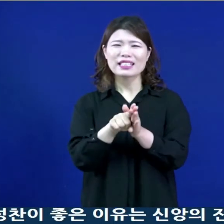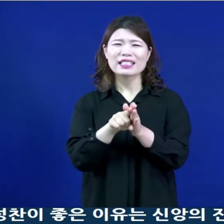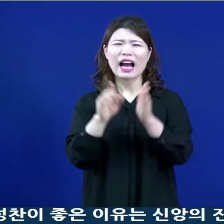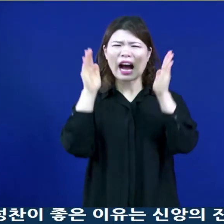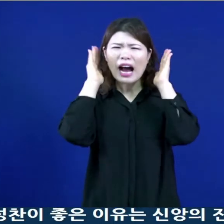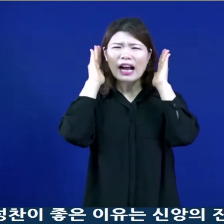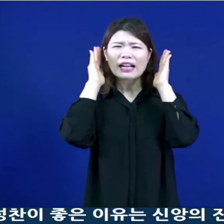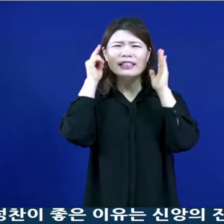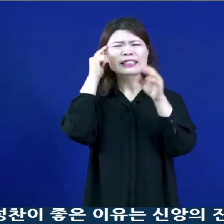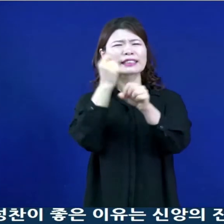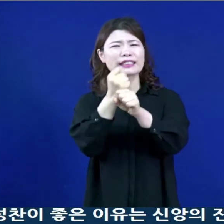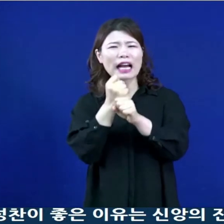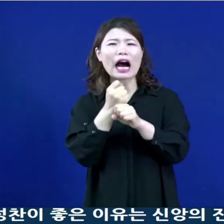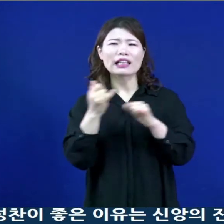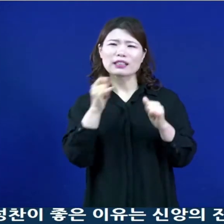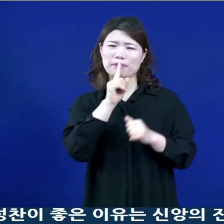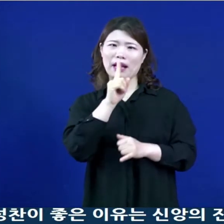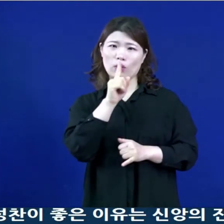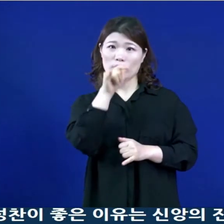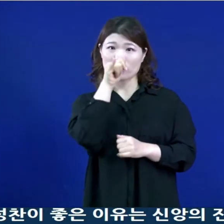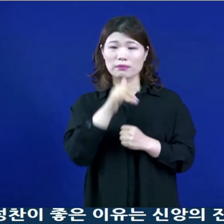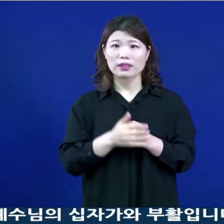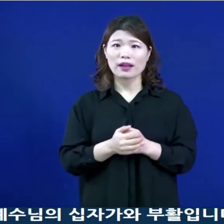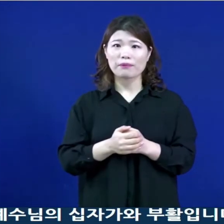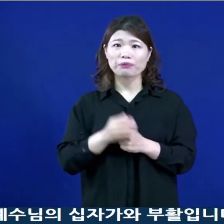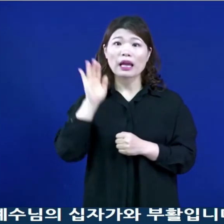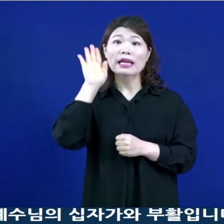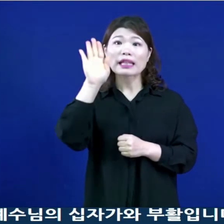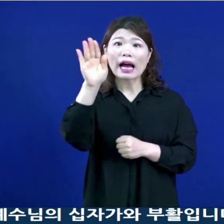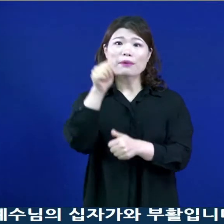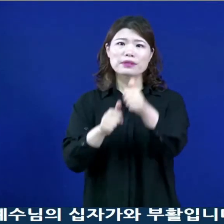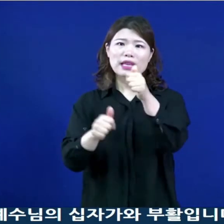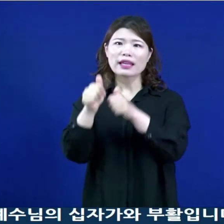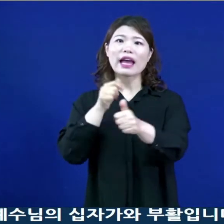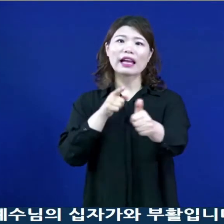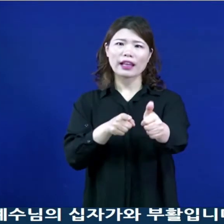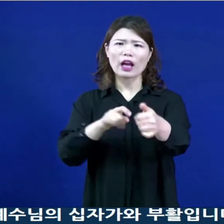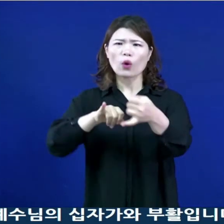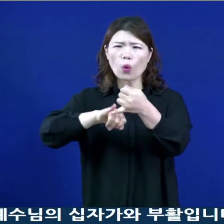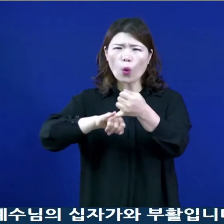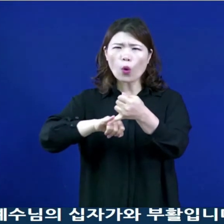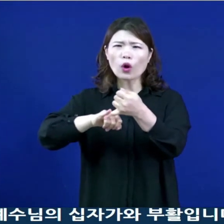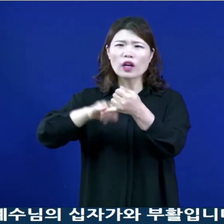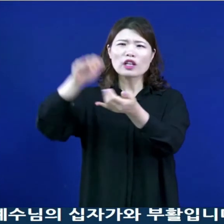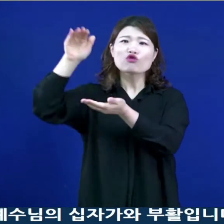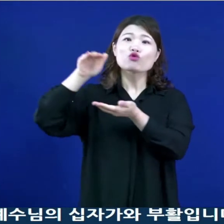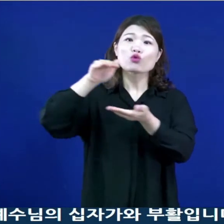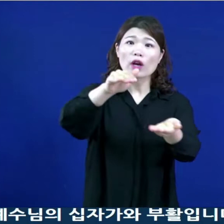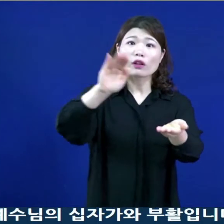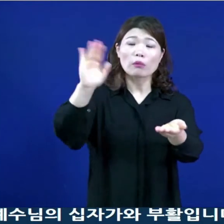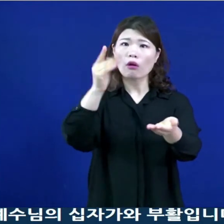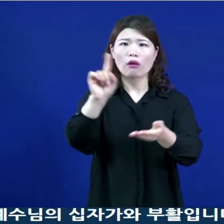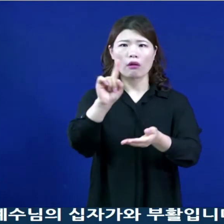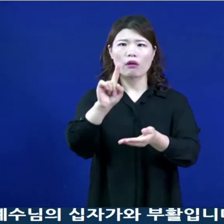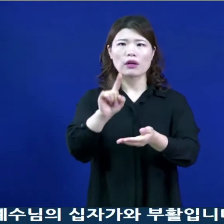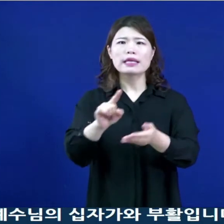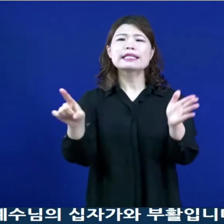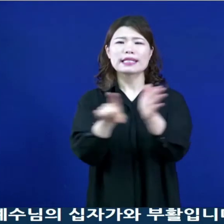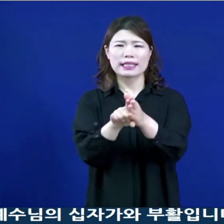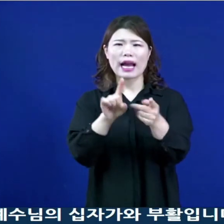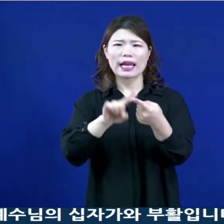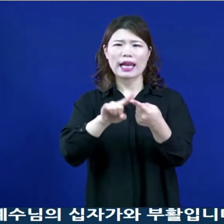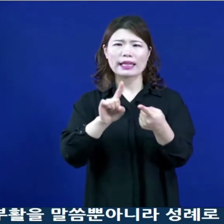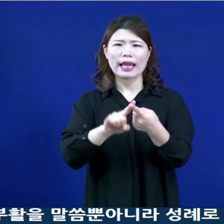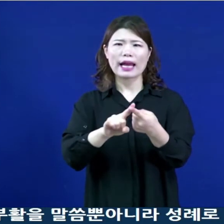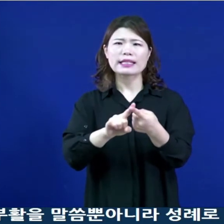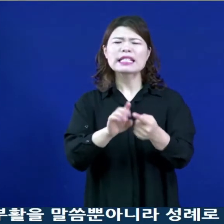설명을 하고 있습니다. 다음 세대에 우리에게 꼭 전해줘야 될 것이 신앙의 진수입니다. 핵심이 되는 신앙을